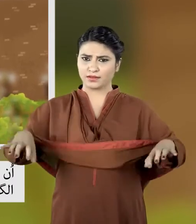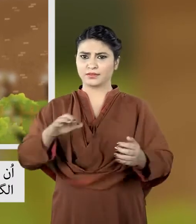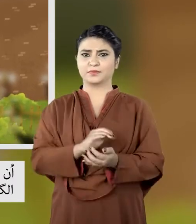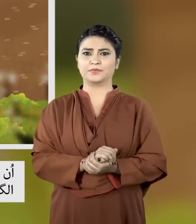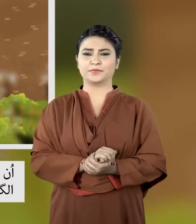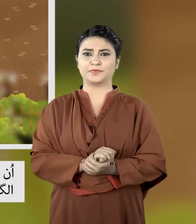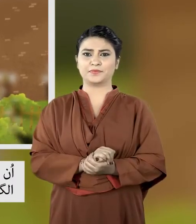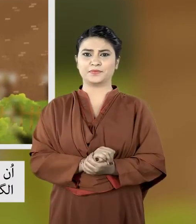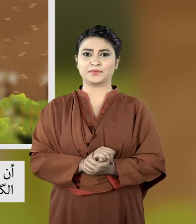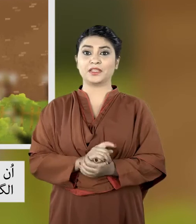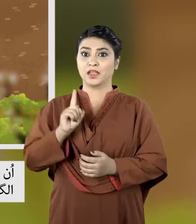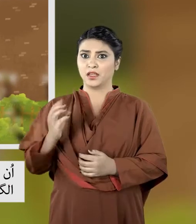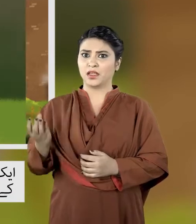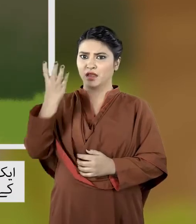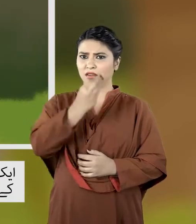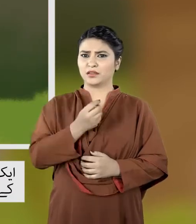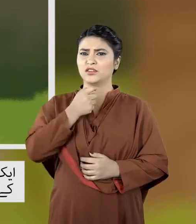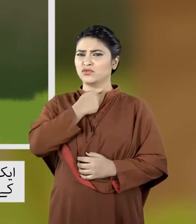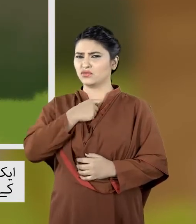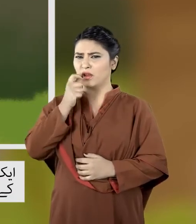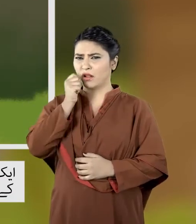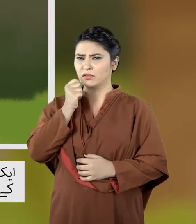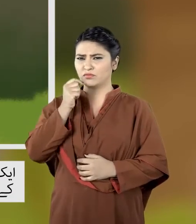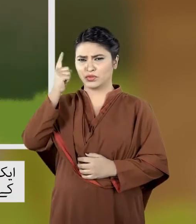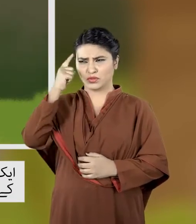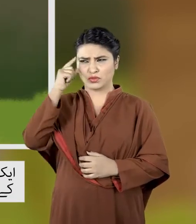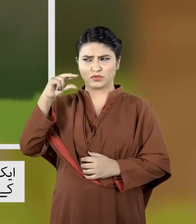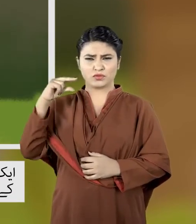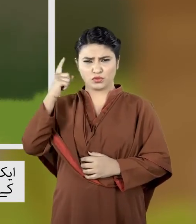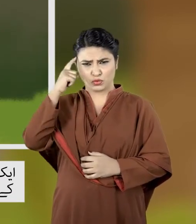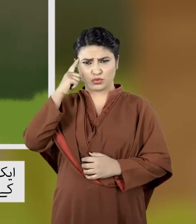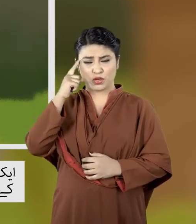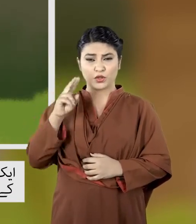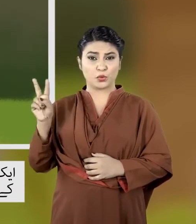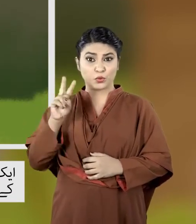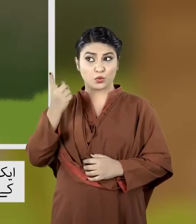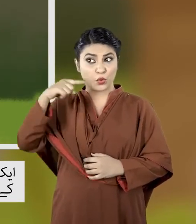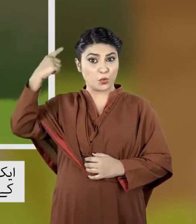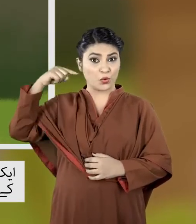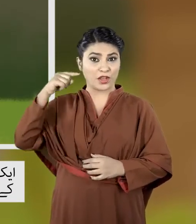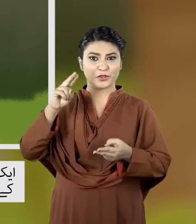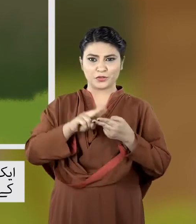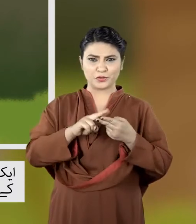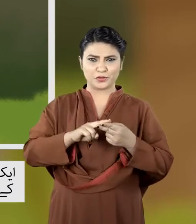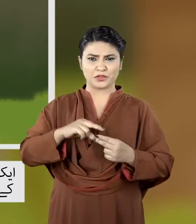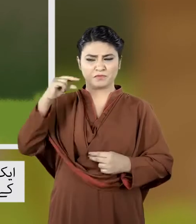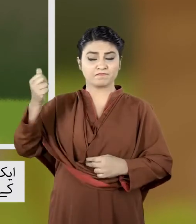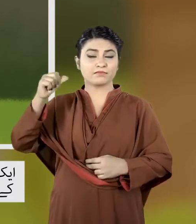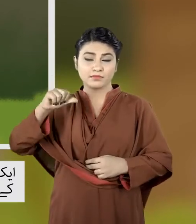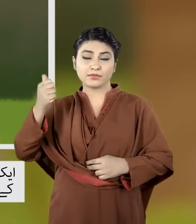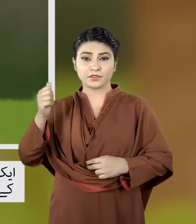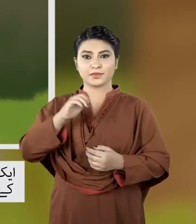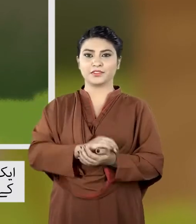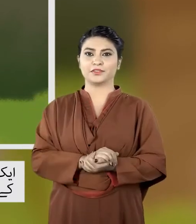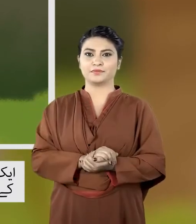الگ ہوئے ہوئے تھے۔ ایک دن ایک چال باز نے فیصلہ کیا کہ وہ ان دونوں کی طویل عرصے کی دوستی کی